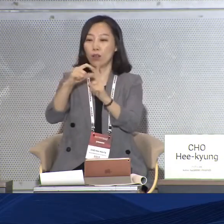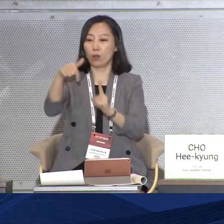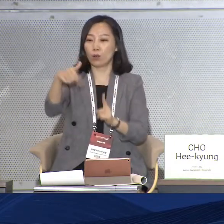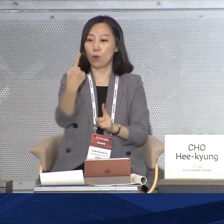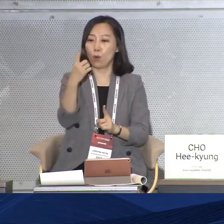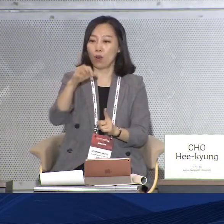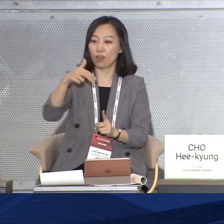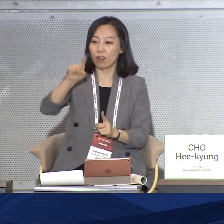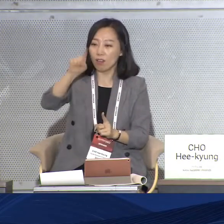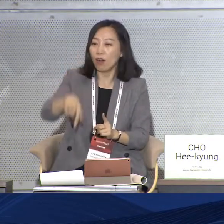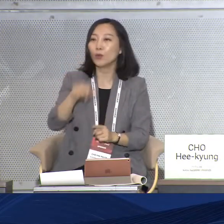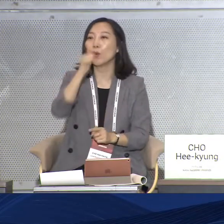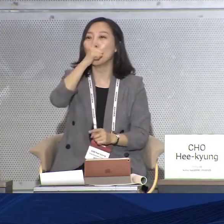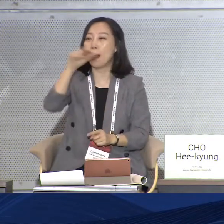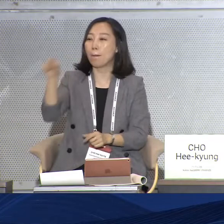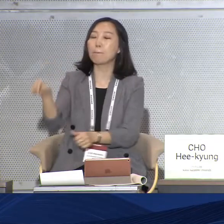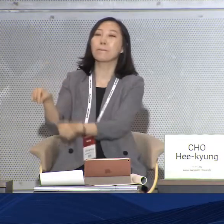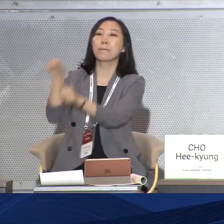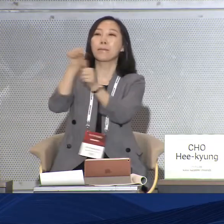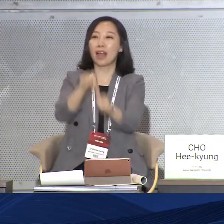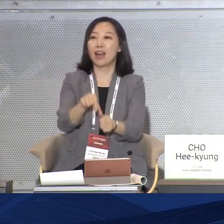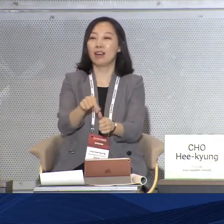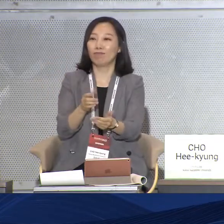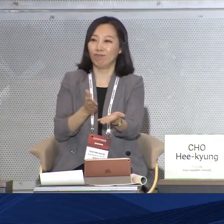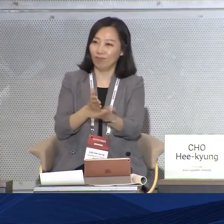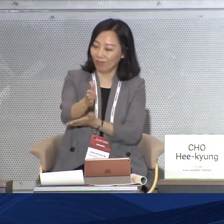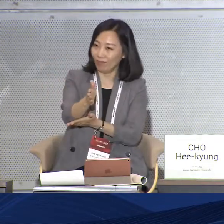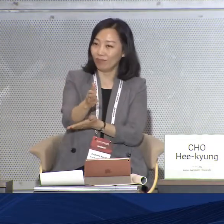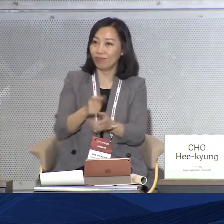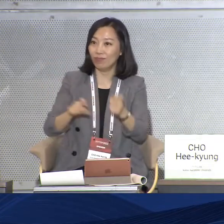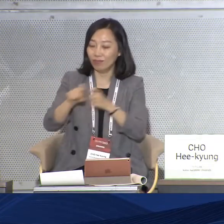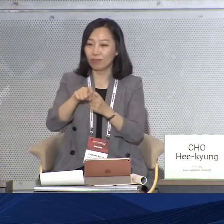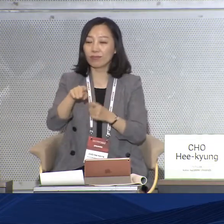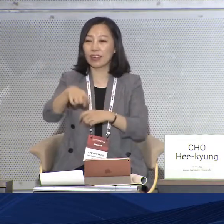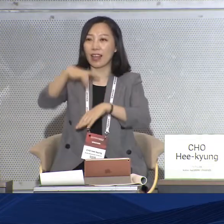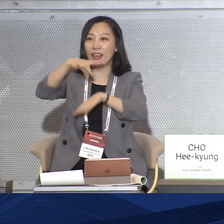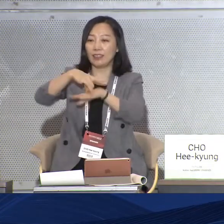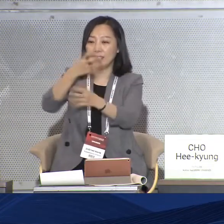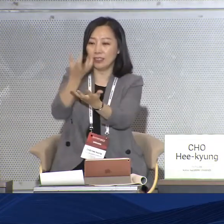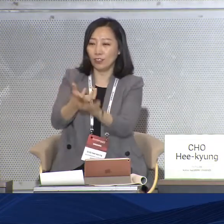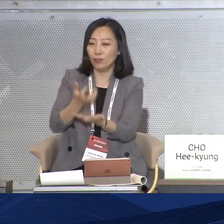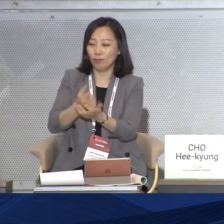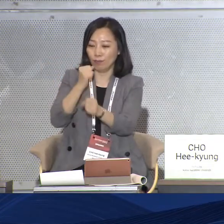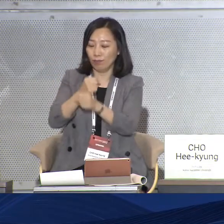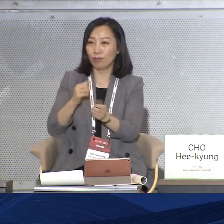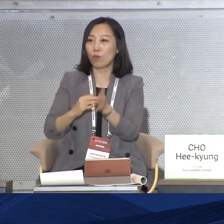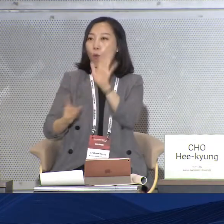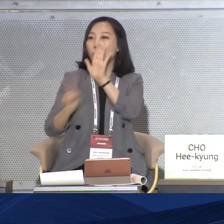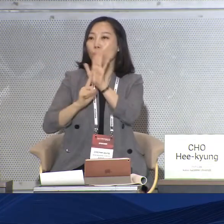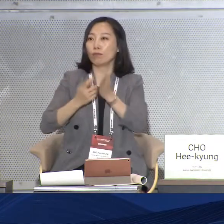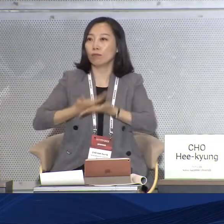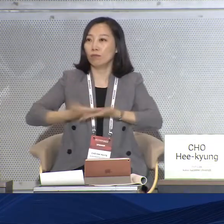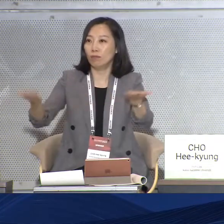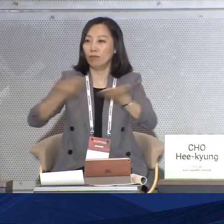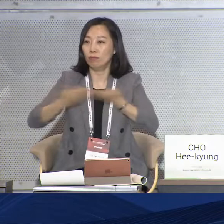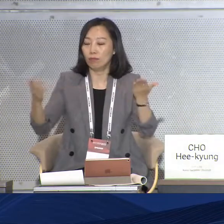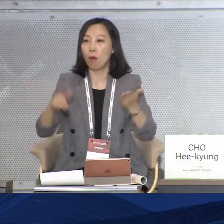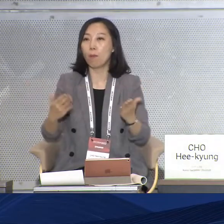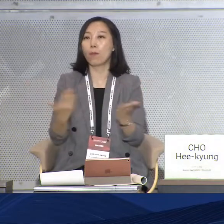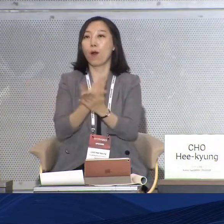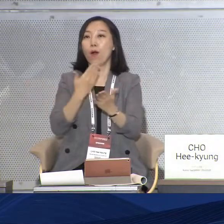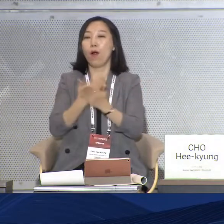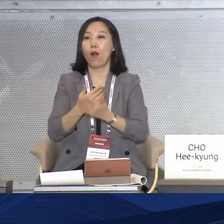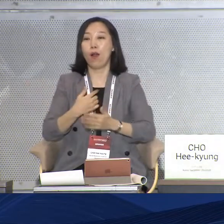정부 지자체에서 공적 수어 통역사를 전국 최초로 채용해서 공적 수어 통역